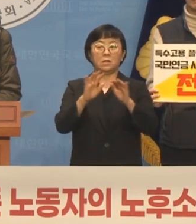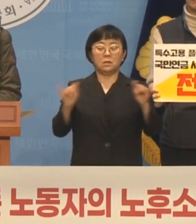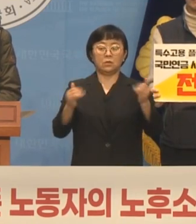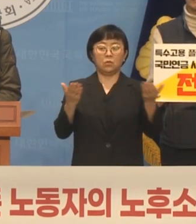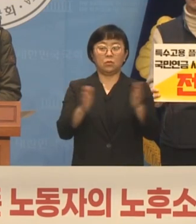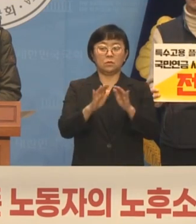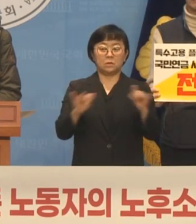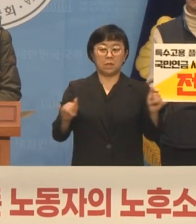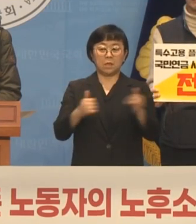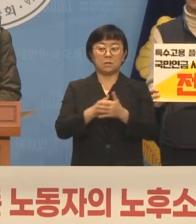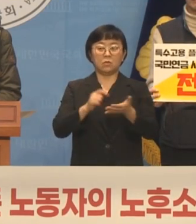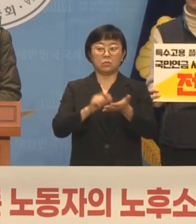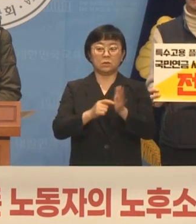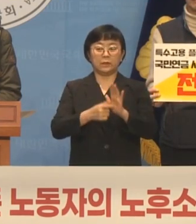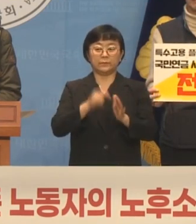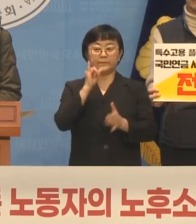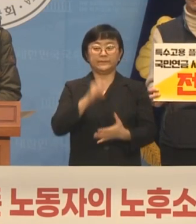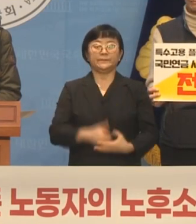될지 걱정입니다.